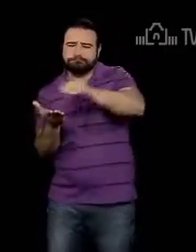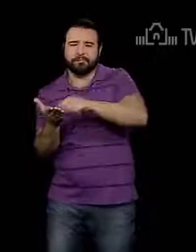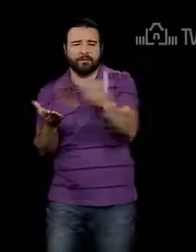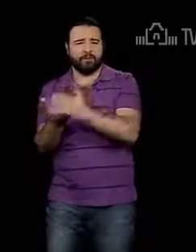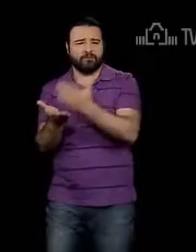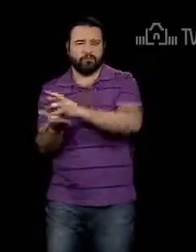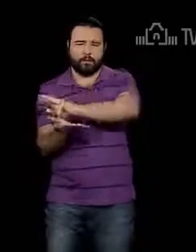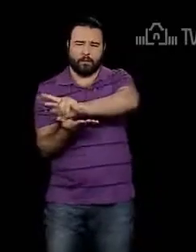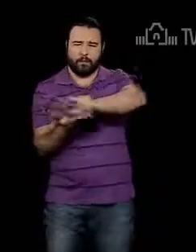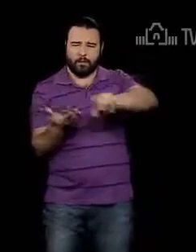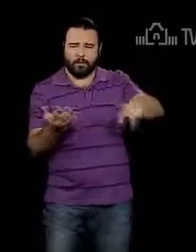seguintes livros